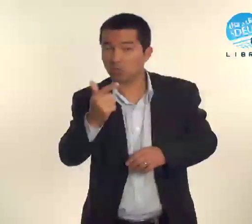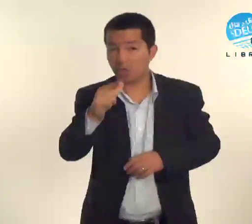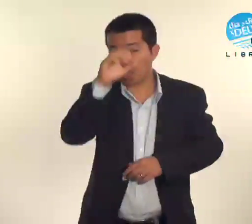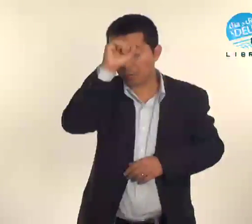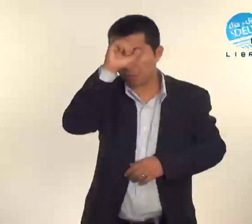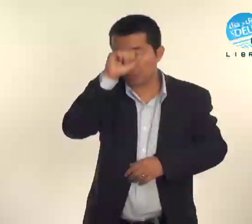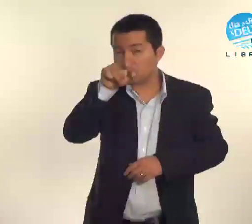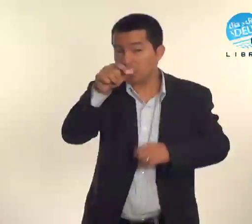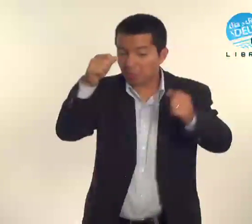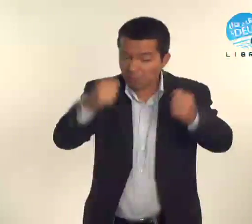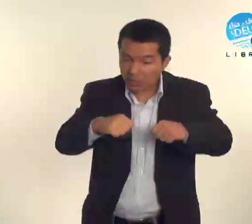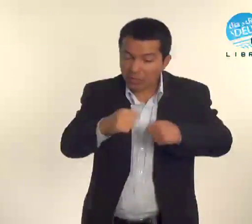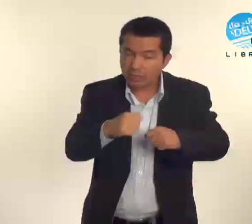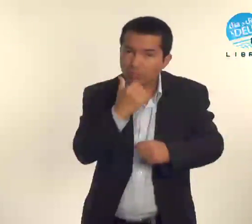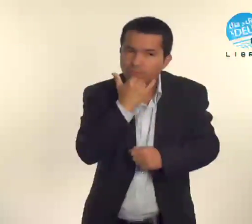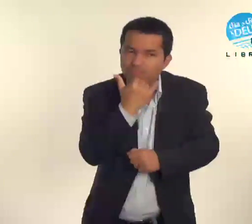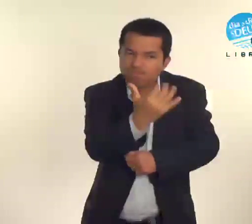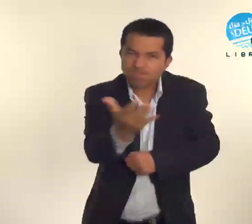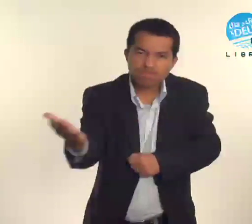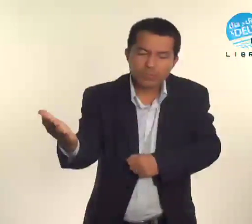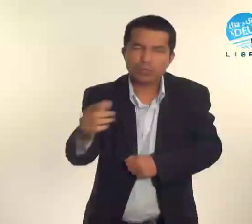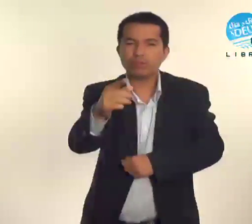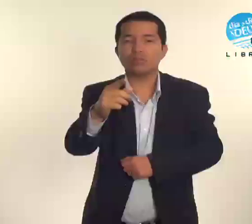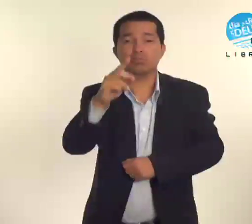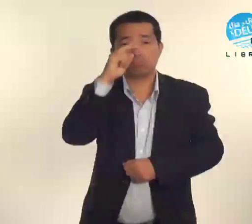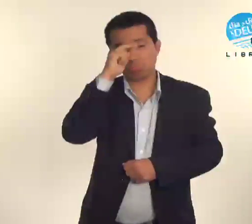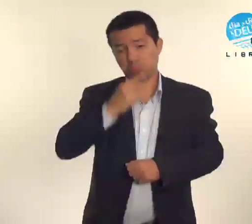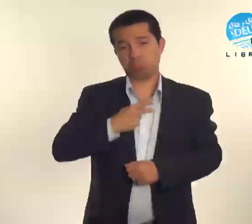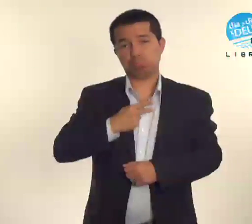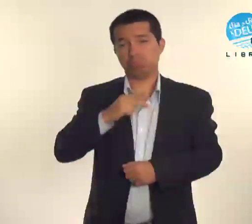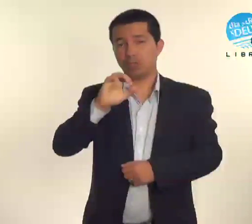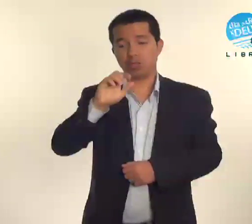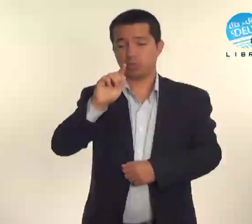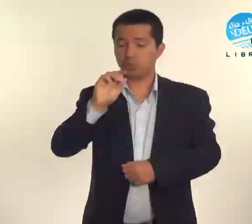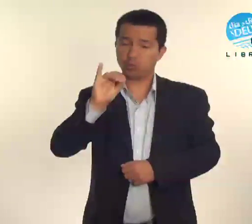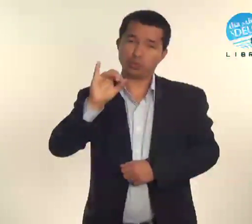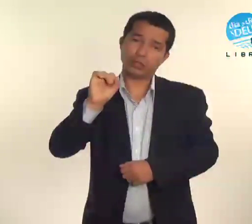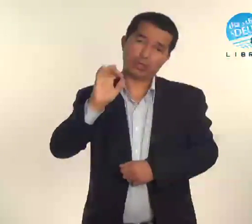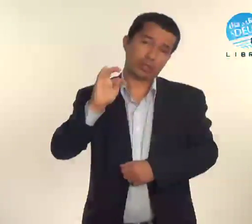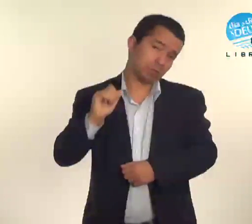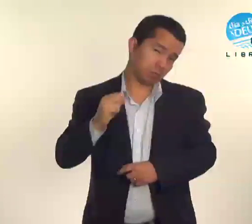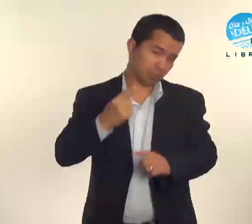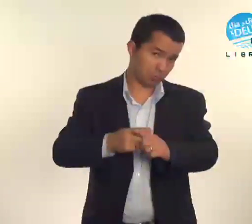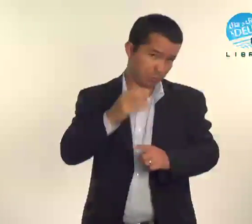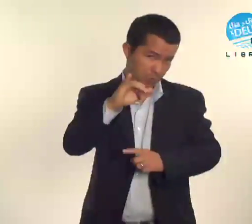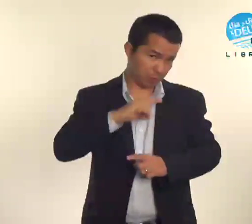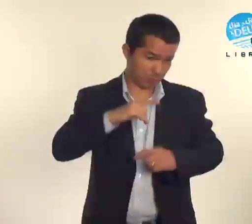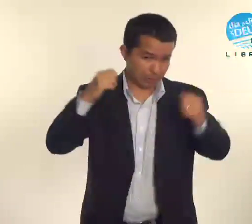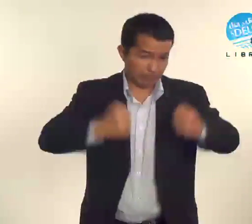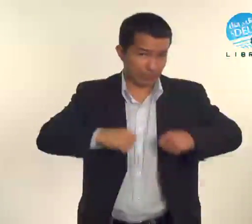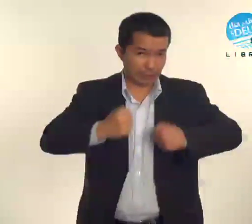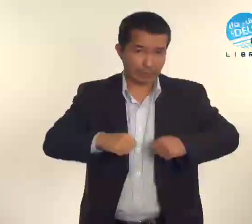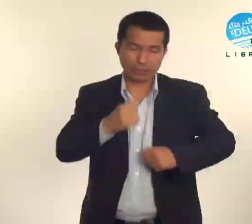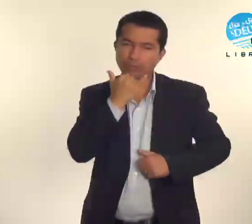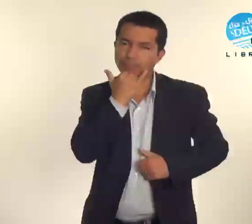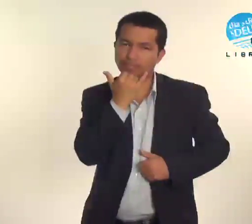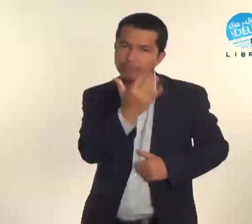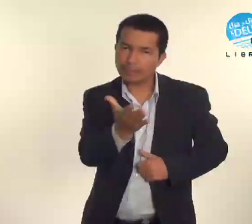perdoar, você é egoísta. Porque se você precisa de perdão e depende do perdão